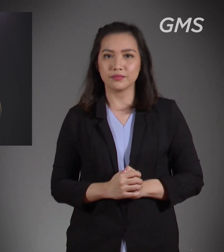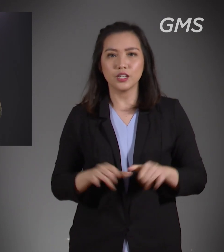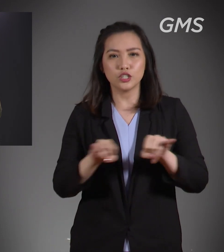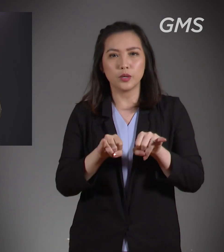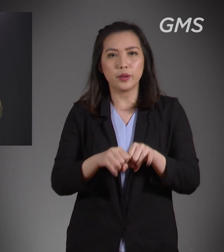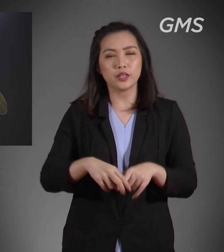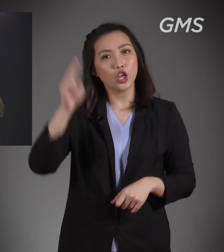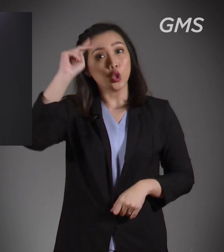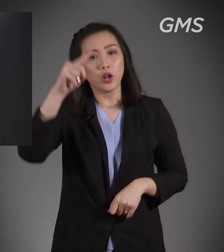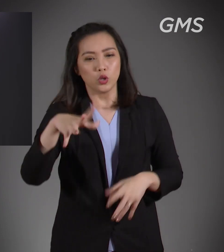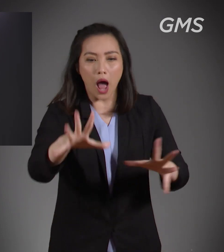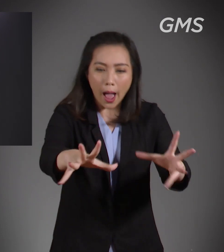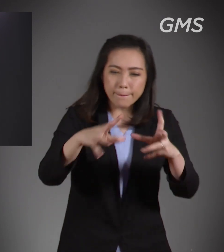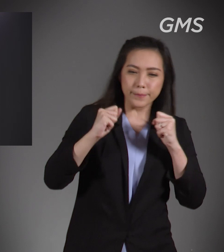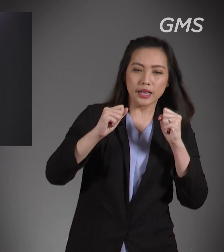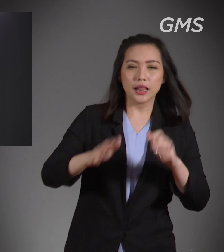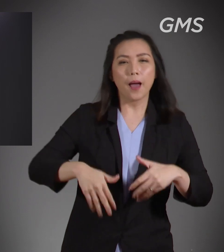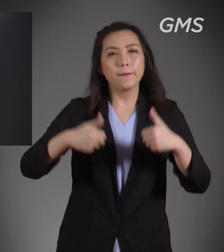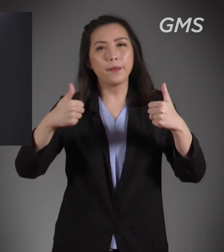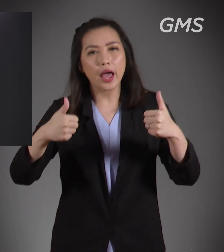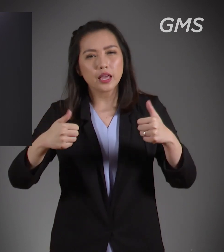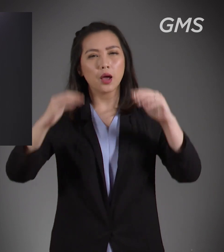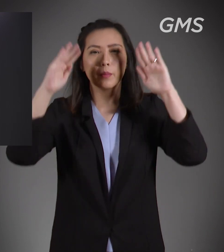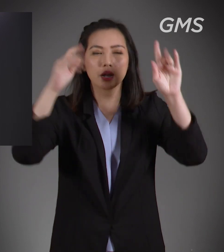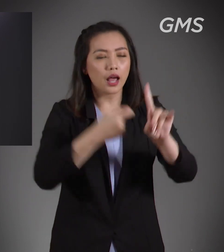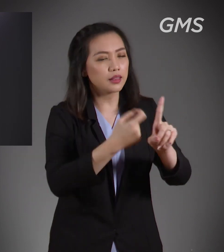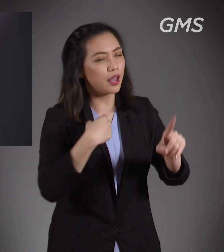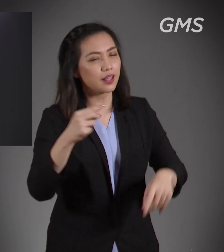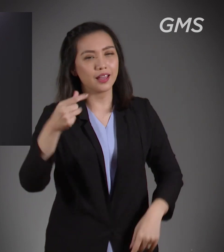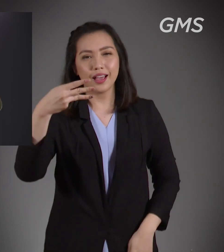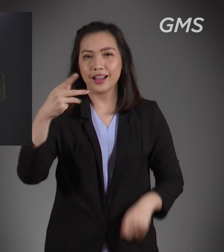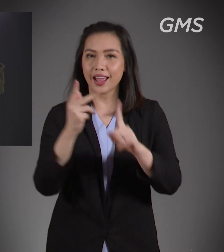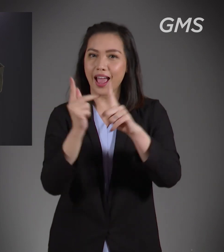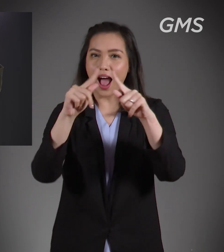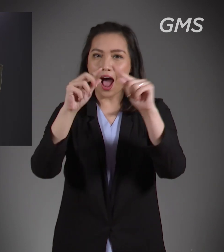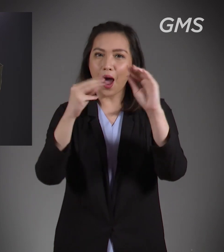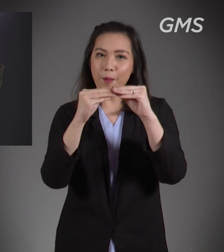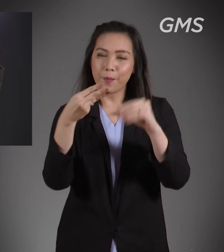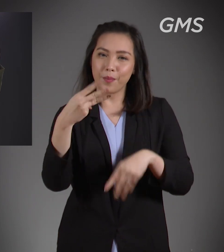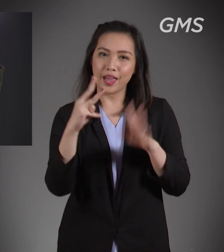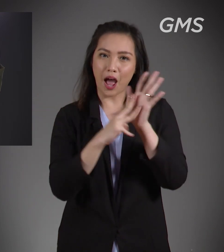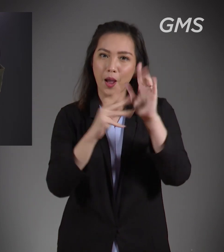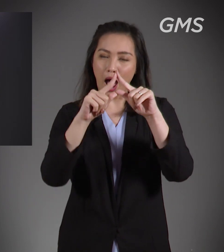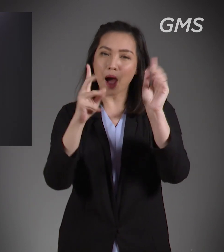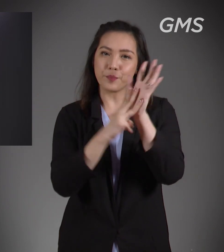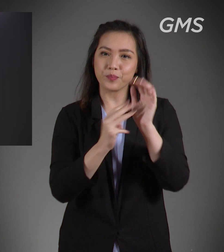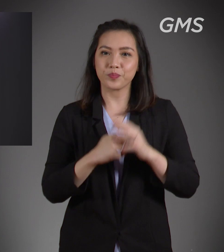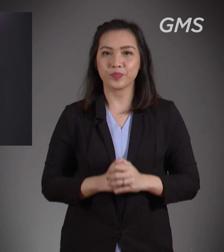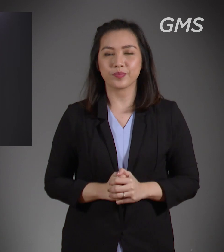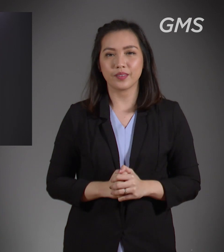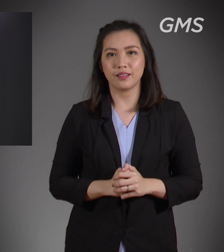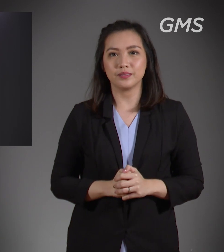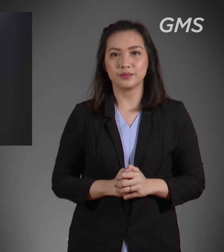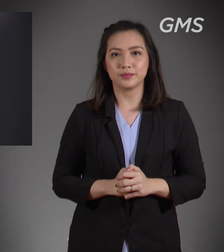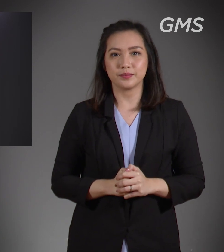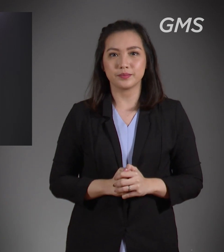dengan rumah Daud gara-gara Rehabeam. kalau Salomo berhasil mewarisi,